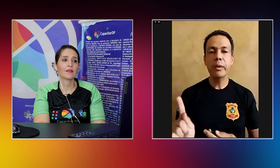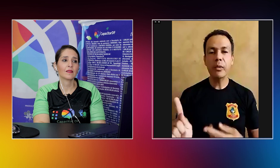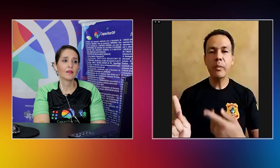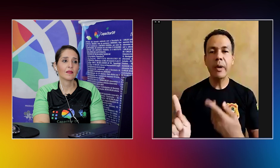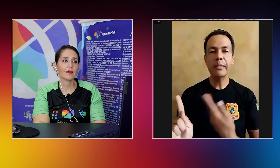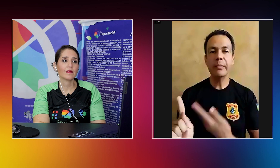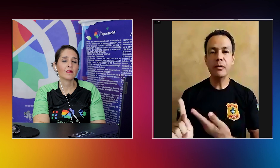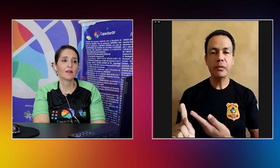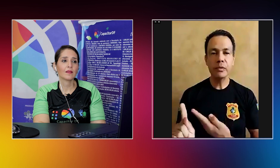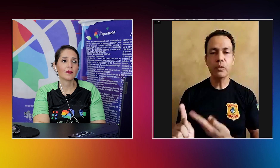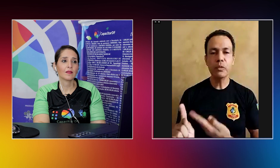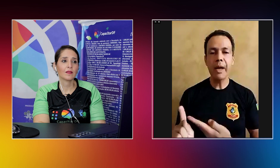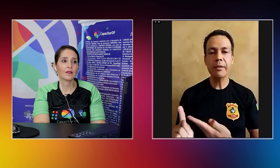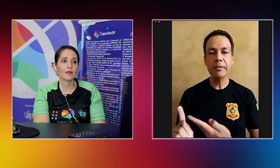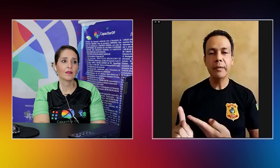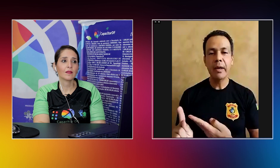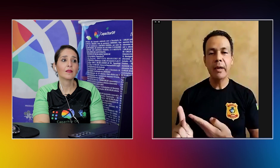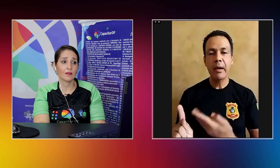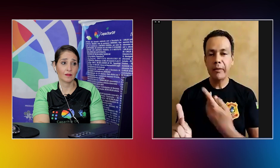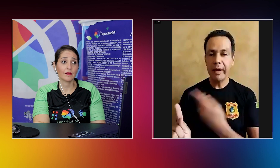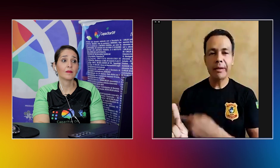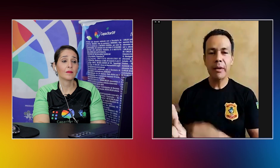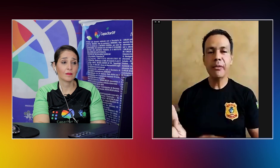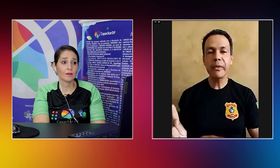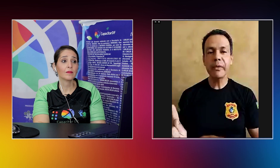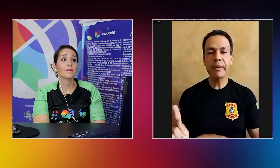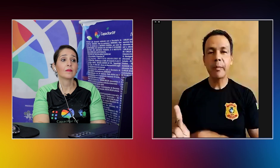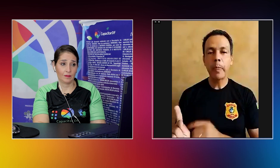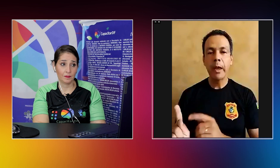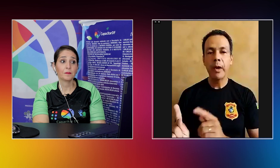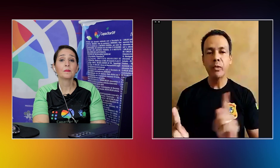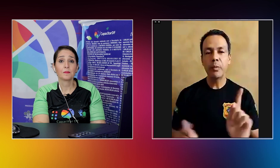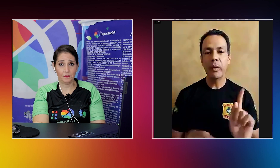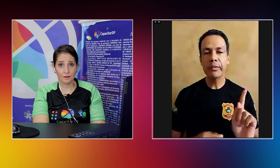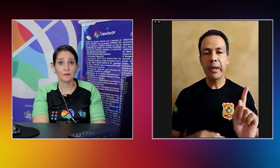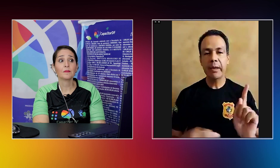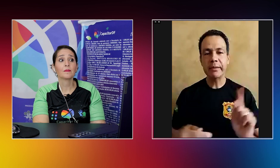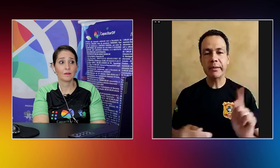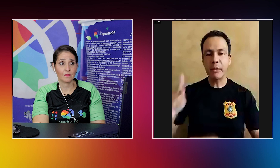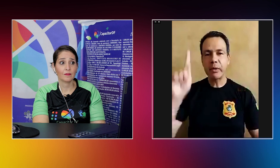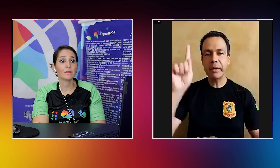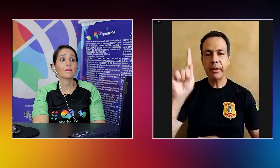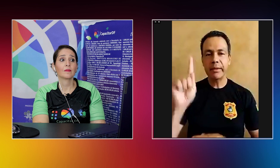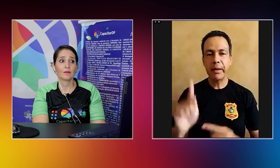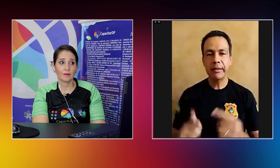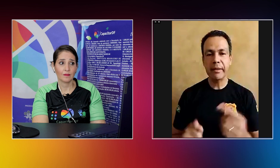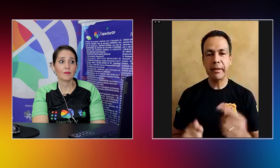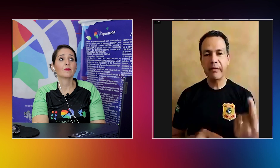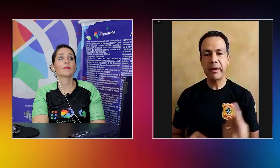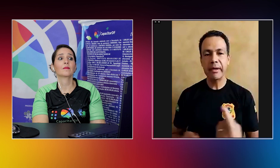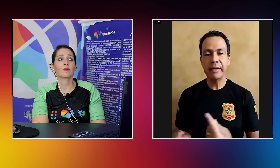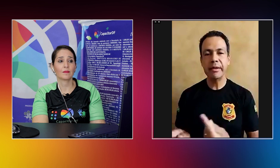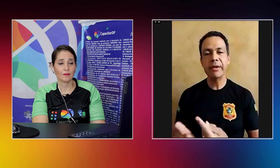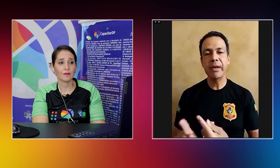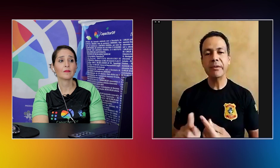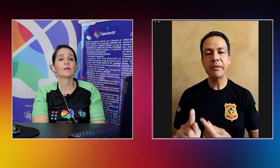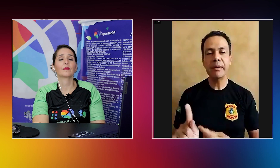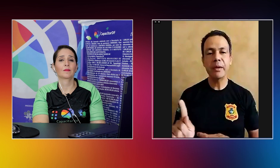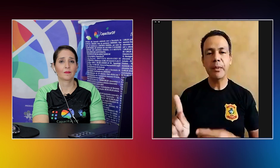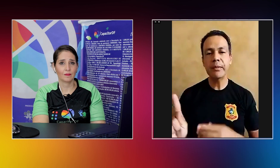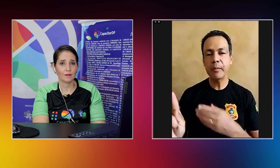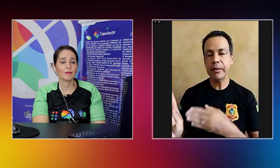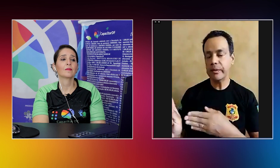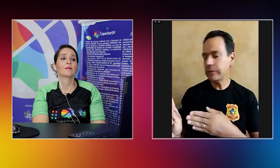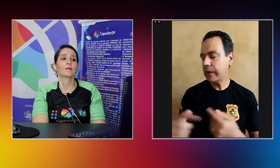eu começo de um lado, vai até o fim. Eu não posso tá trocando essa referência de jeito nenhum.